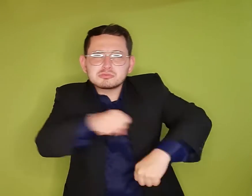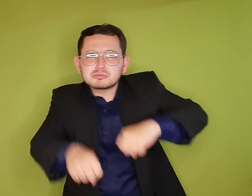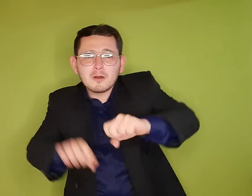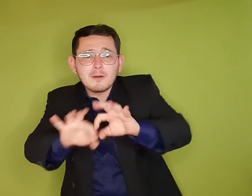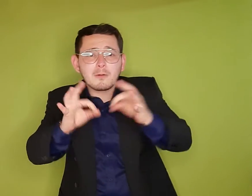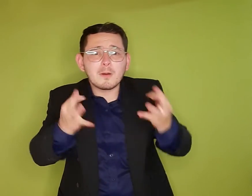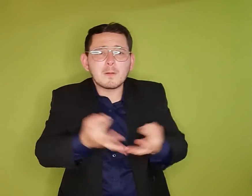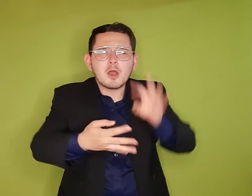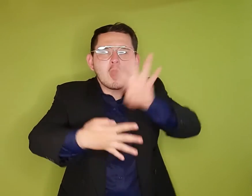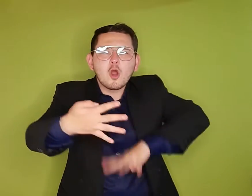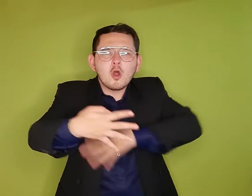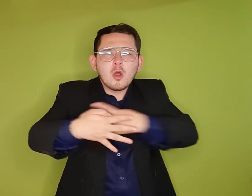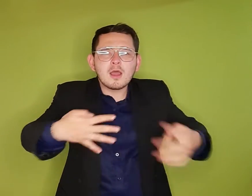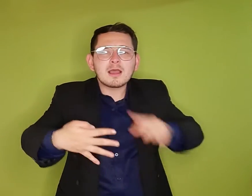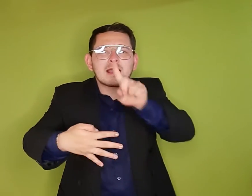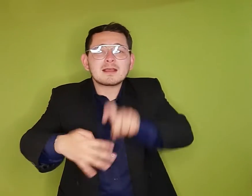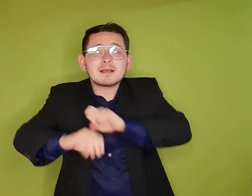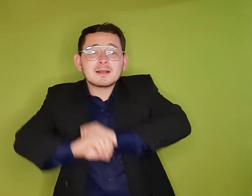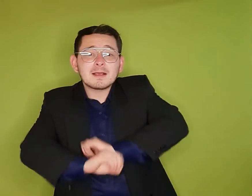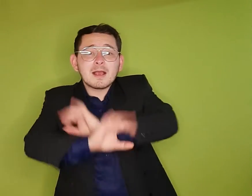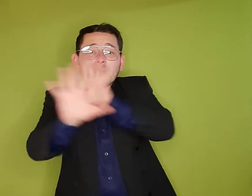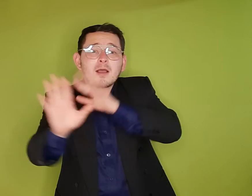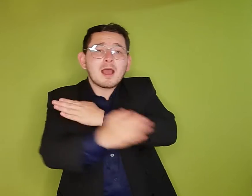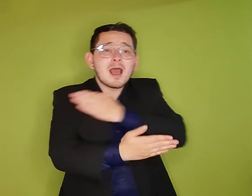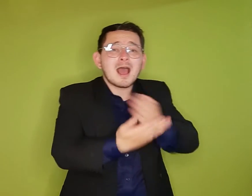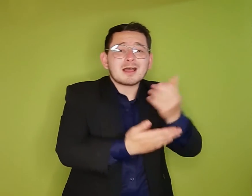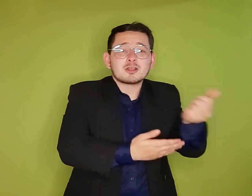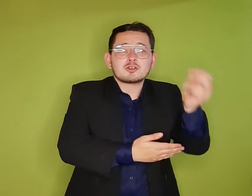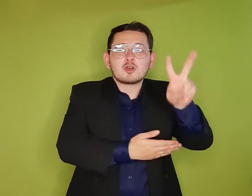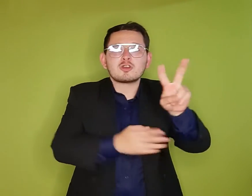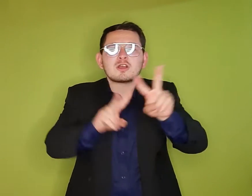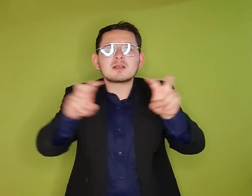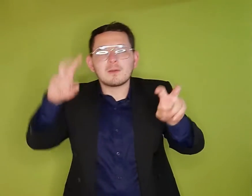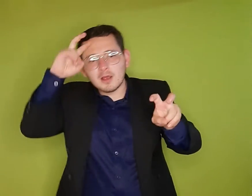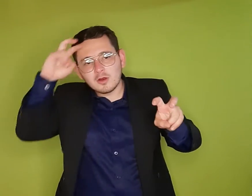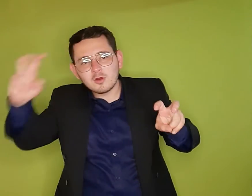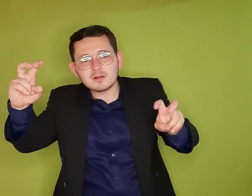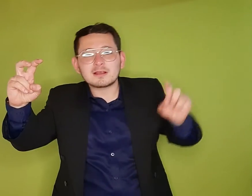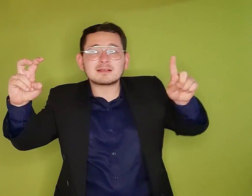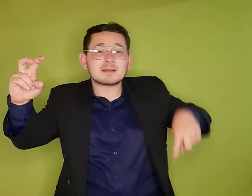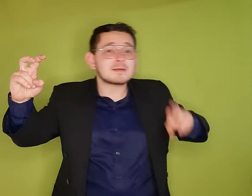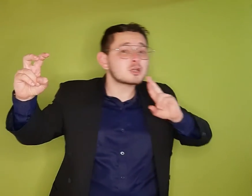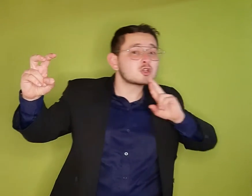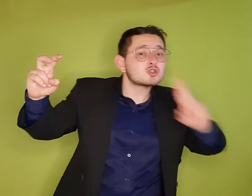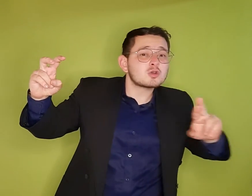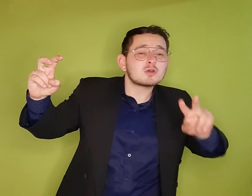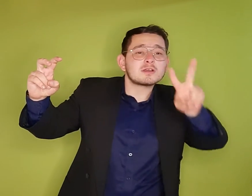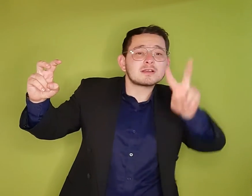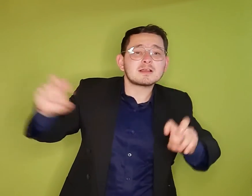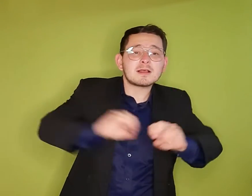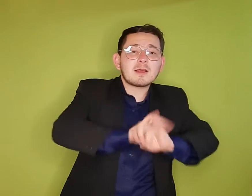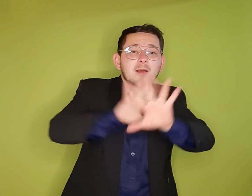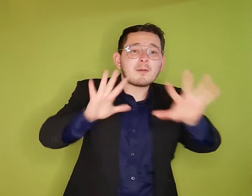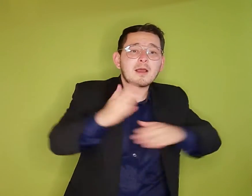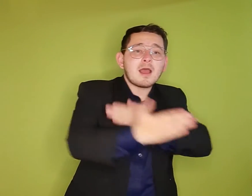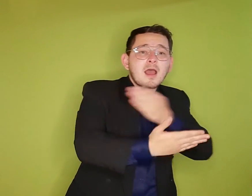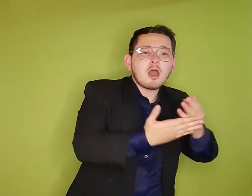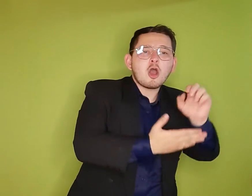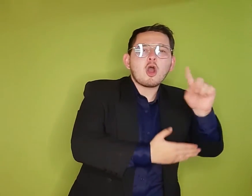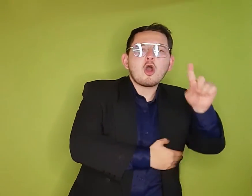12 del día en la ciclovía norte y de 7 a 11 y 30 en la ciclovía sur. Recuerda llevar todos los implementos